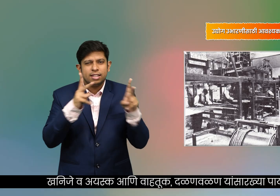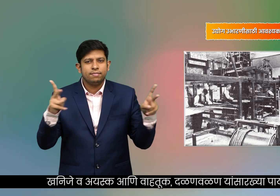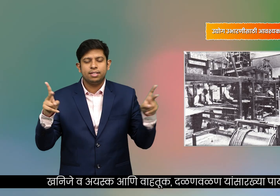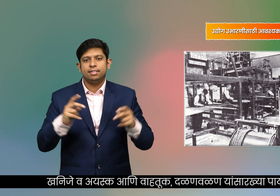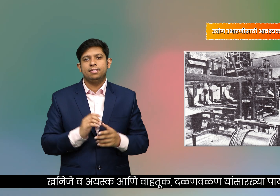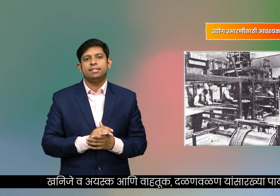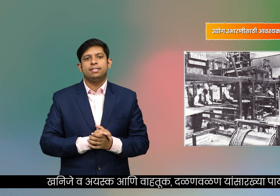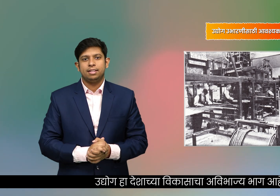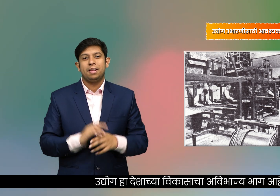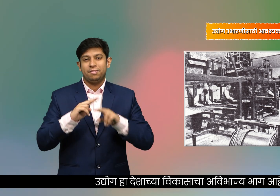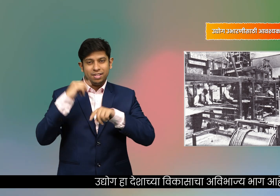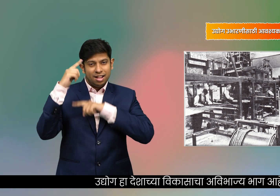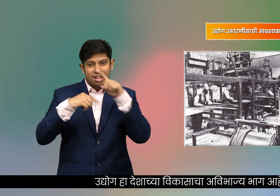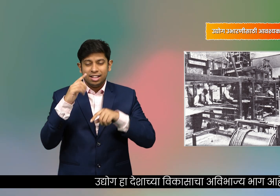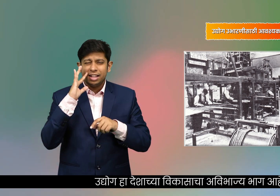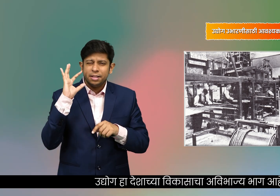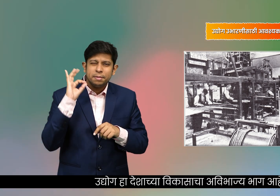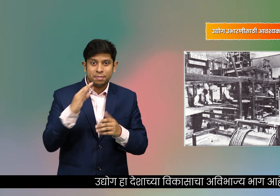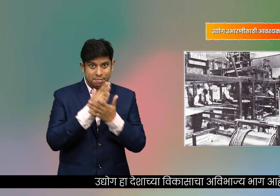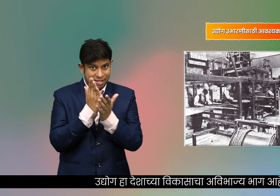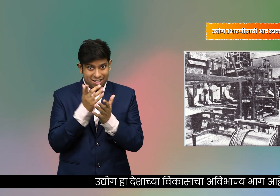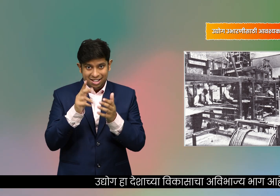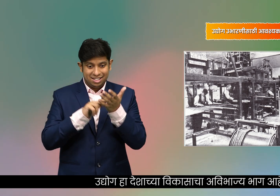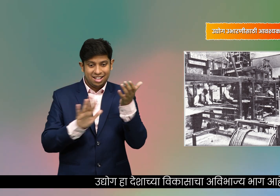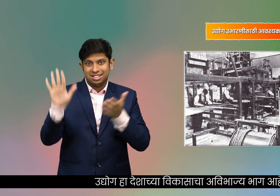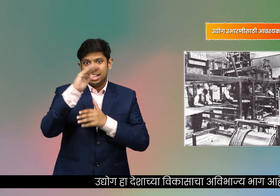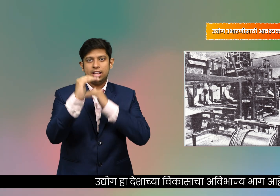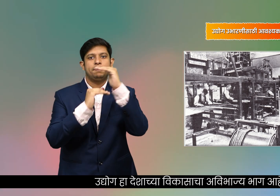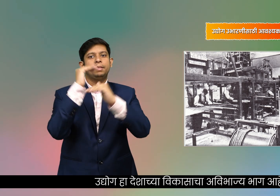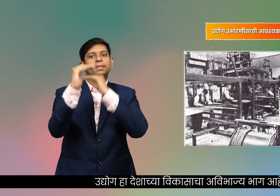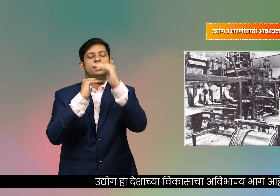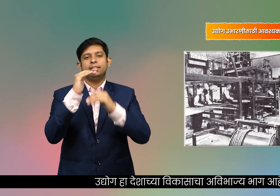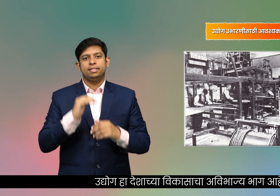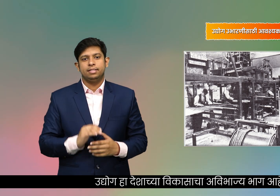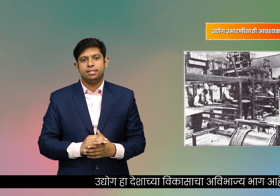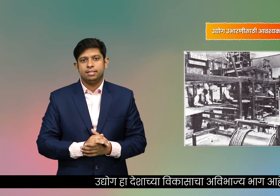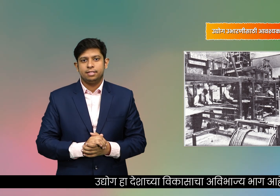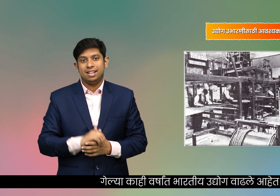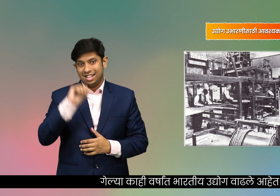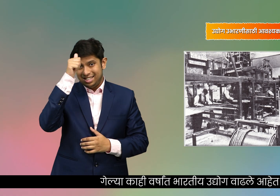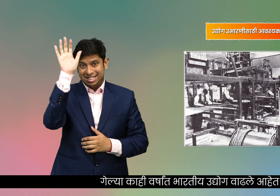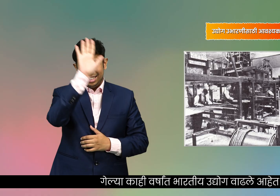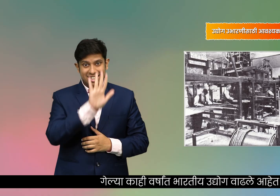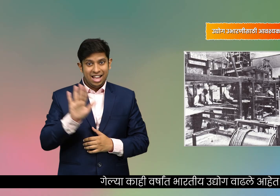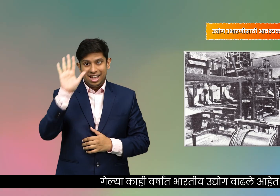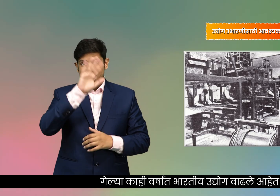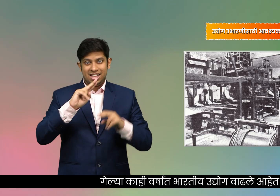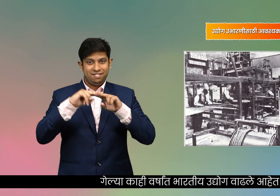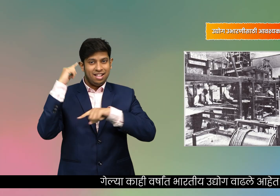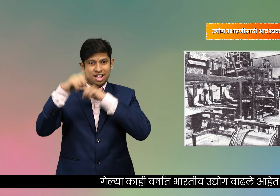सुविधा. उद्योग हा देशाच्या विकासाचा अविभाज्य भाग आहे. गेल्या काही वर्षात भारतीय